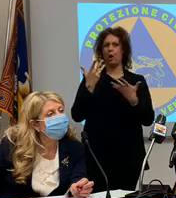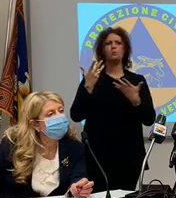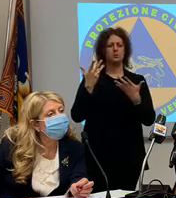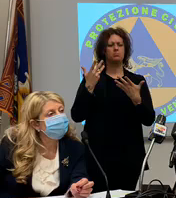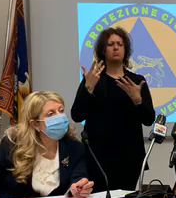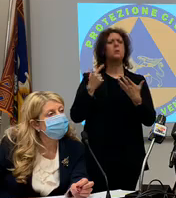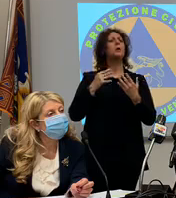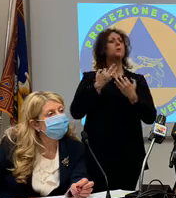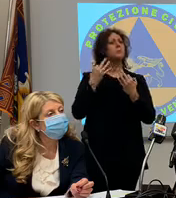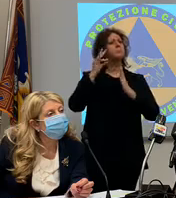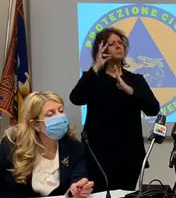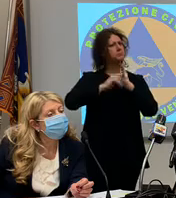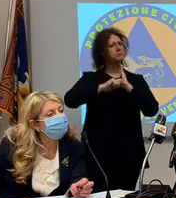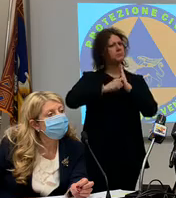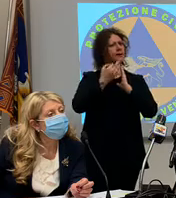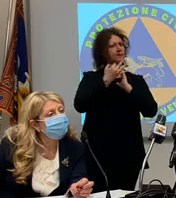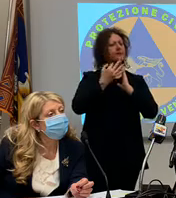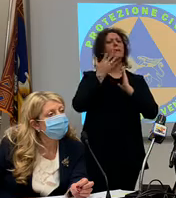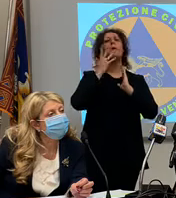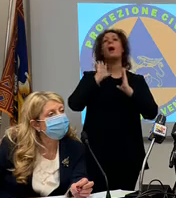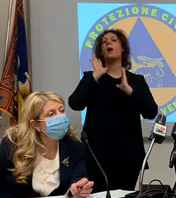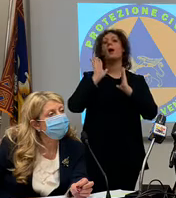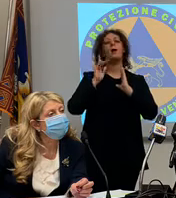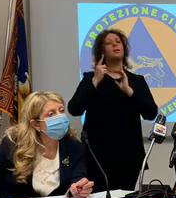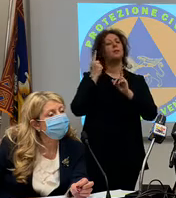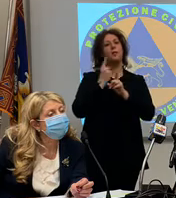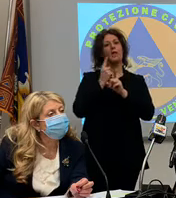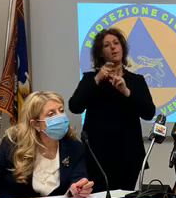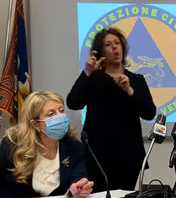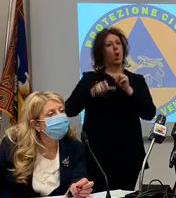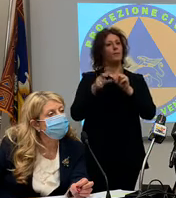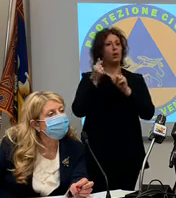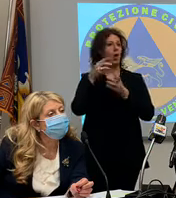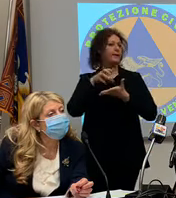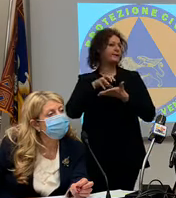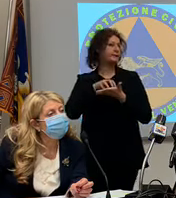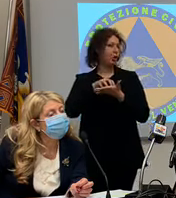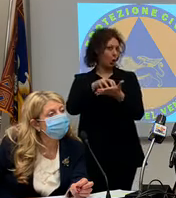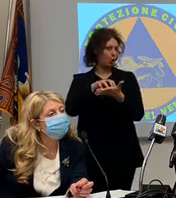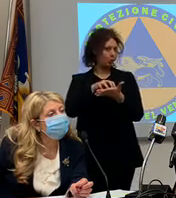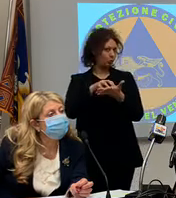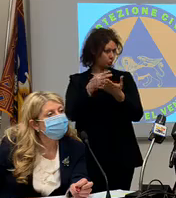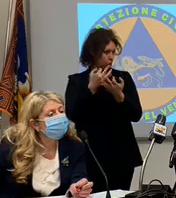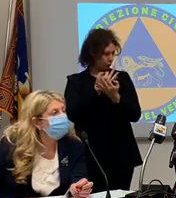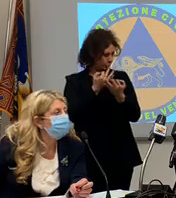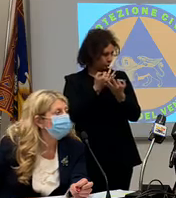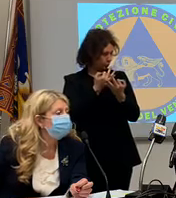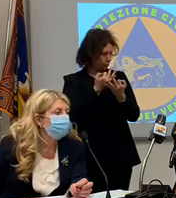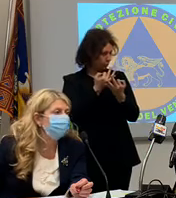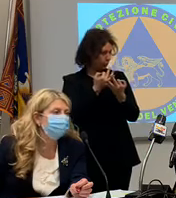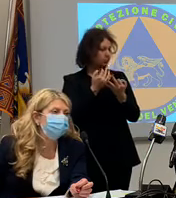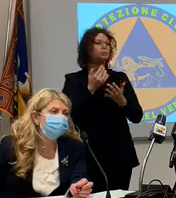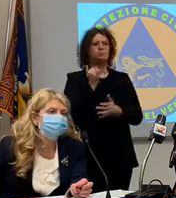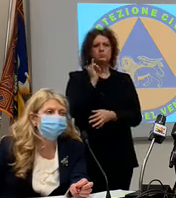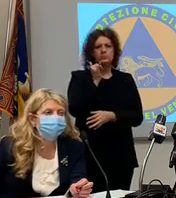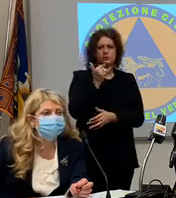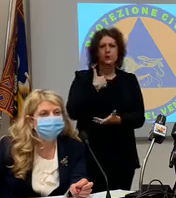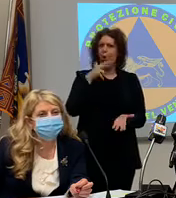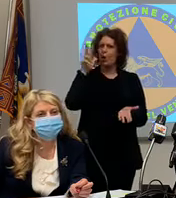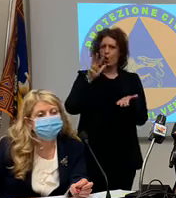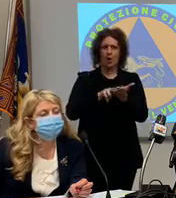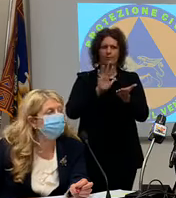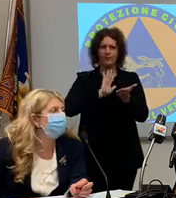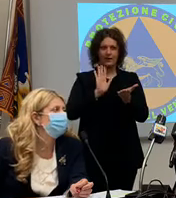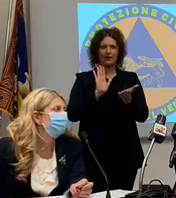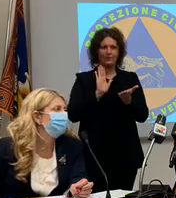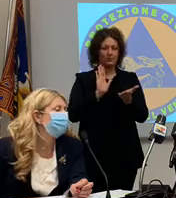alla intensità delle misure mi spiego Sì Sì è giusto no sì ti ti confermo questo ma